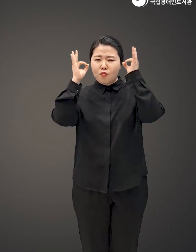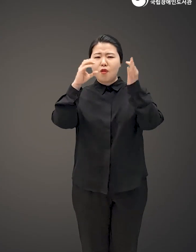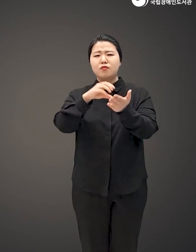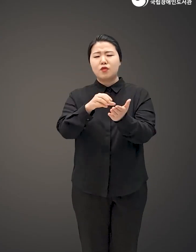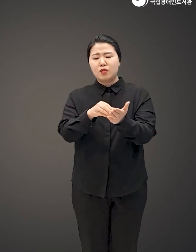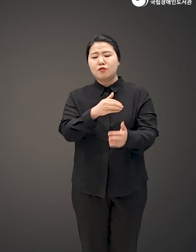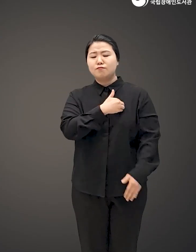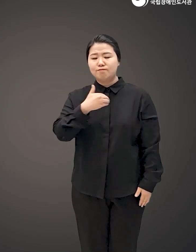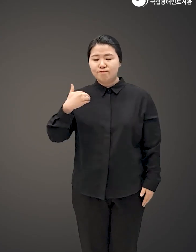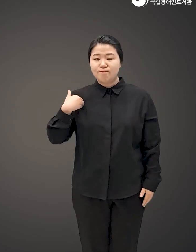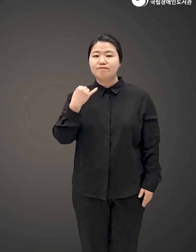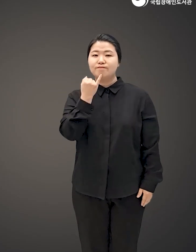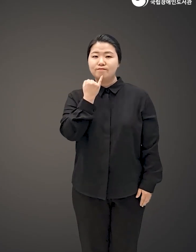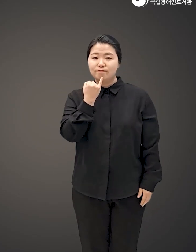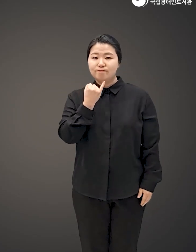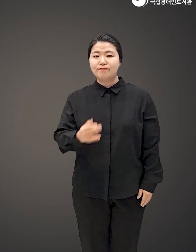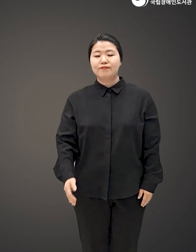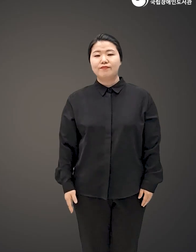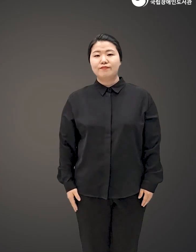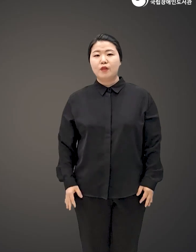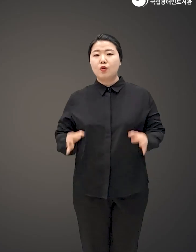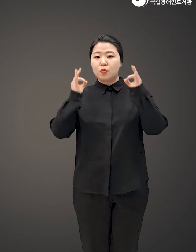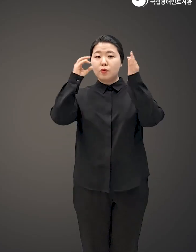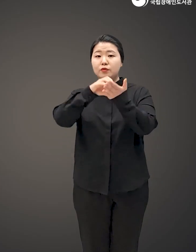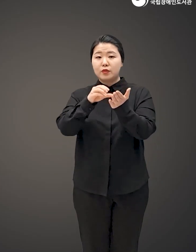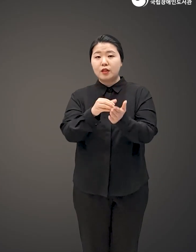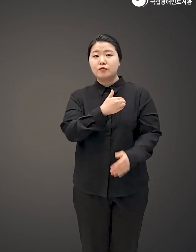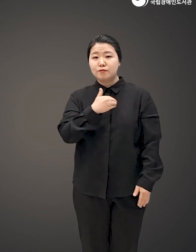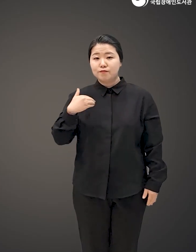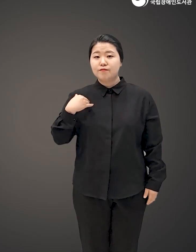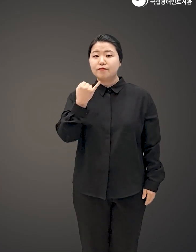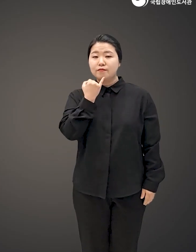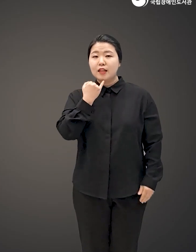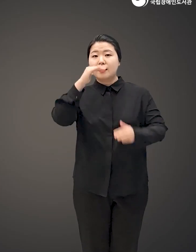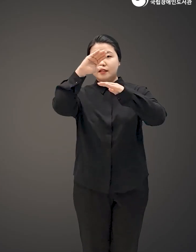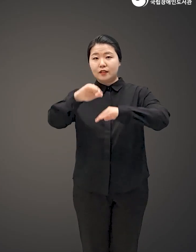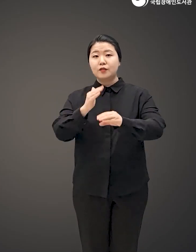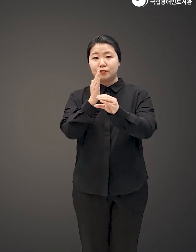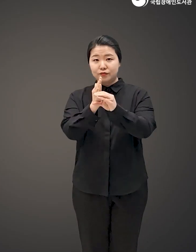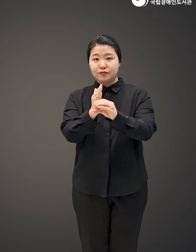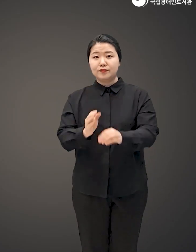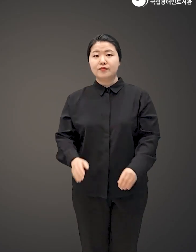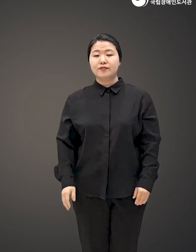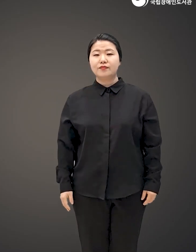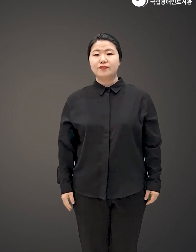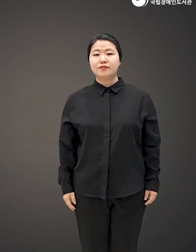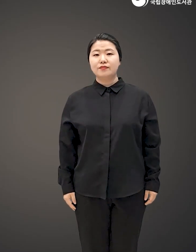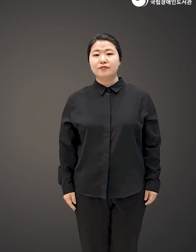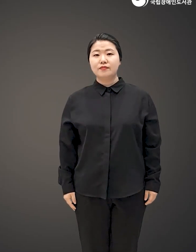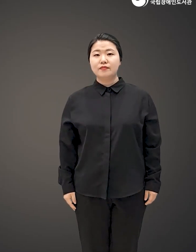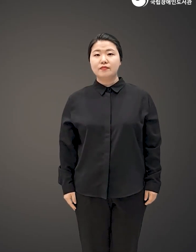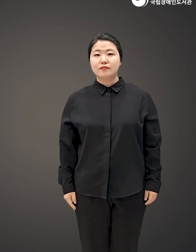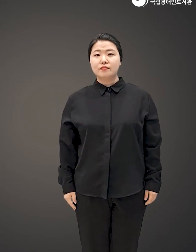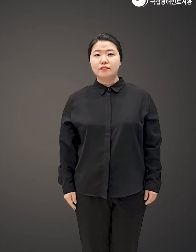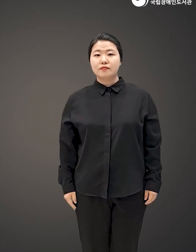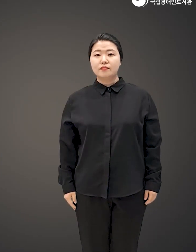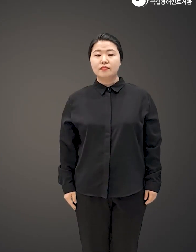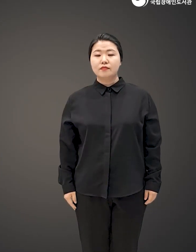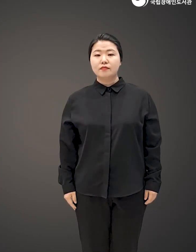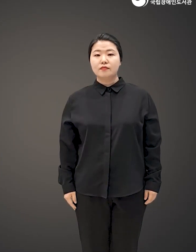너무도 잘하려고 애쓰지 마라. 너무 잘하려고 애쓰지 마라. 중에서